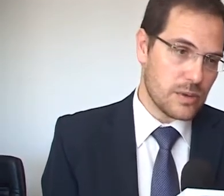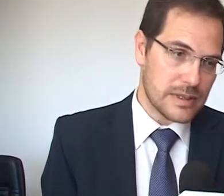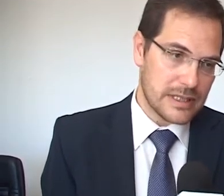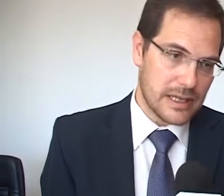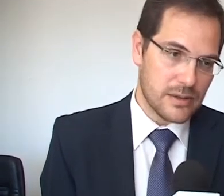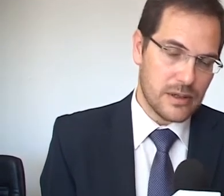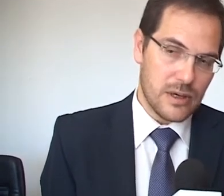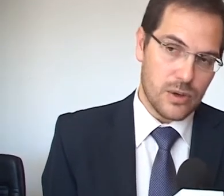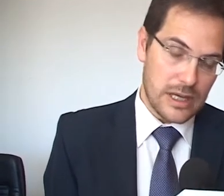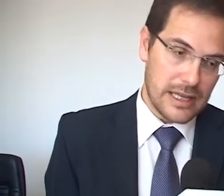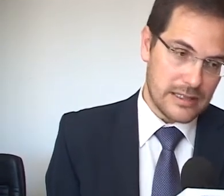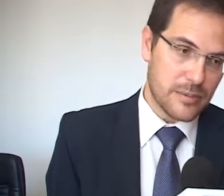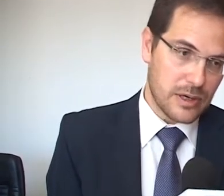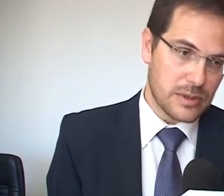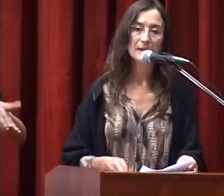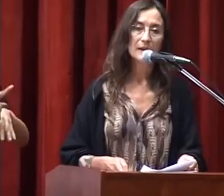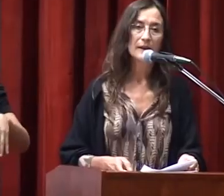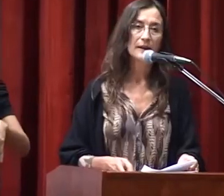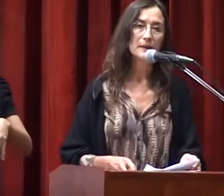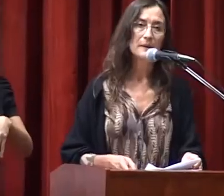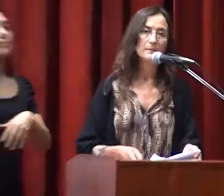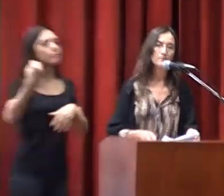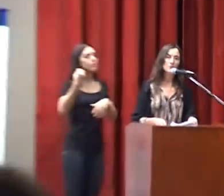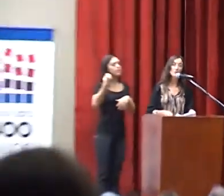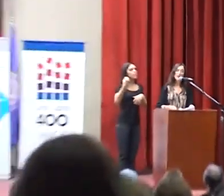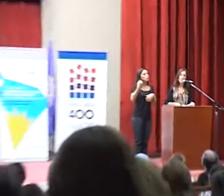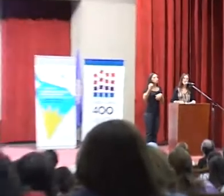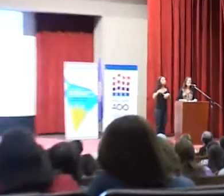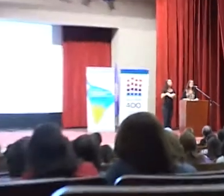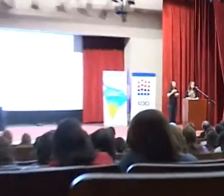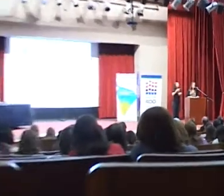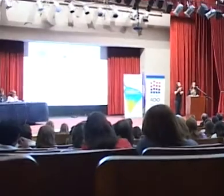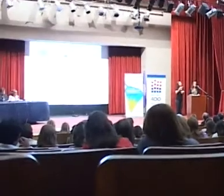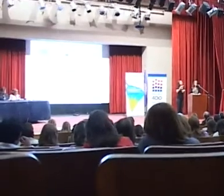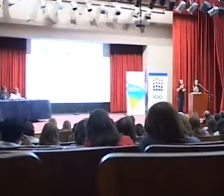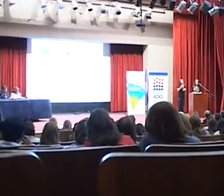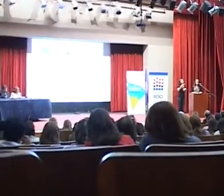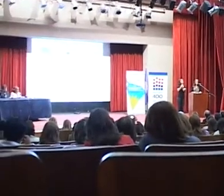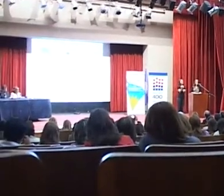un estudio universitario lo deje de hacer por alguna razón que no sea una libre elección.